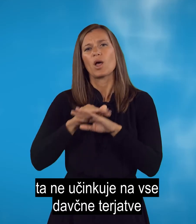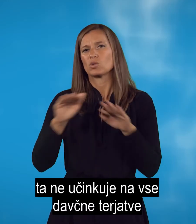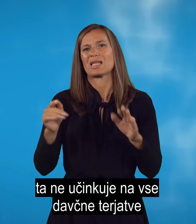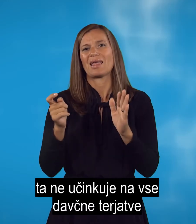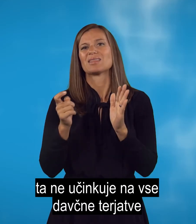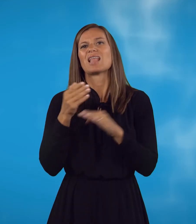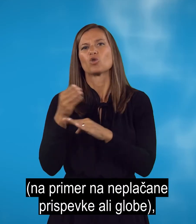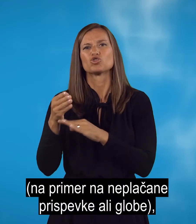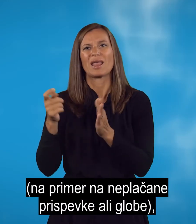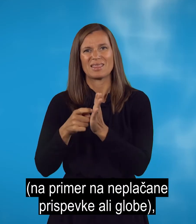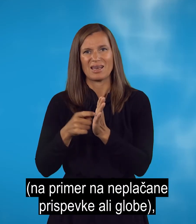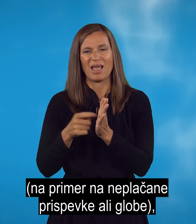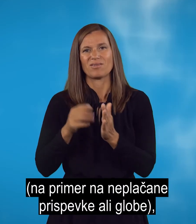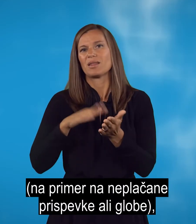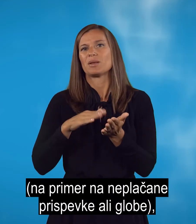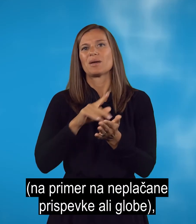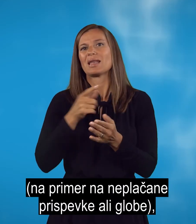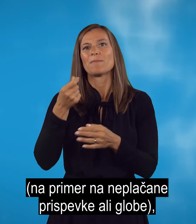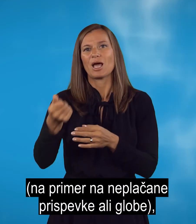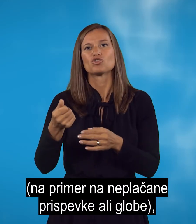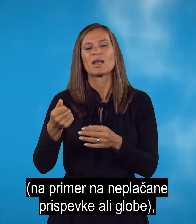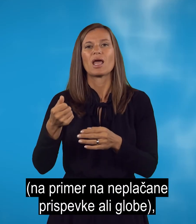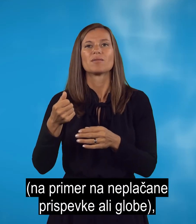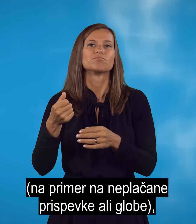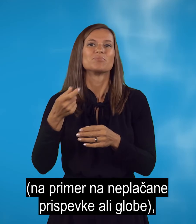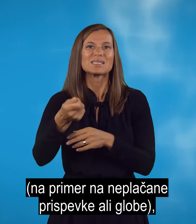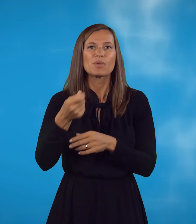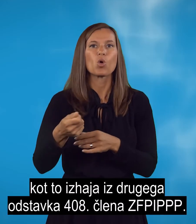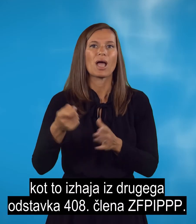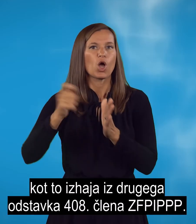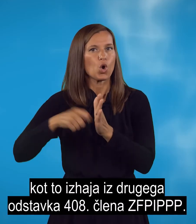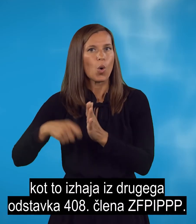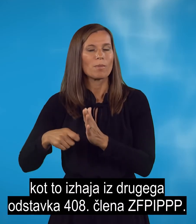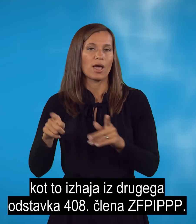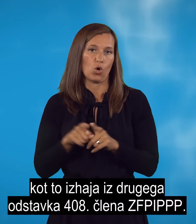na primer na neplačane prispevke ali globe, kot to izhaja iz 2.